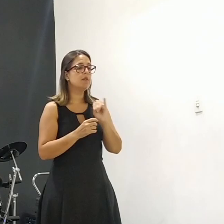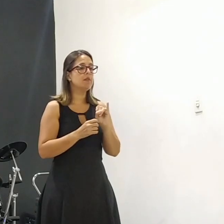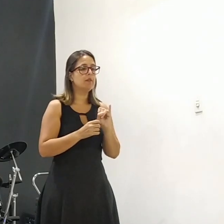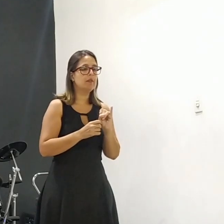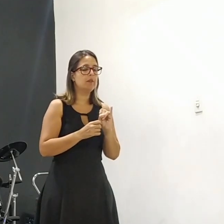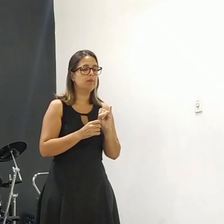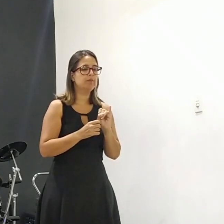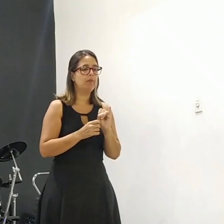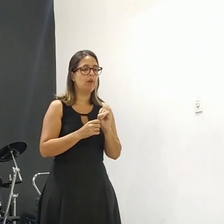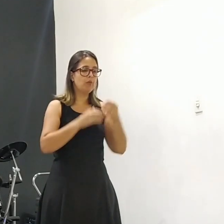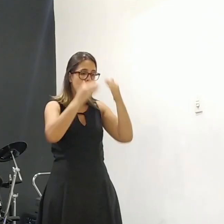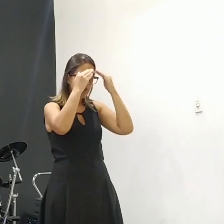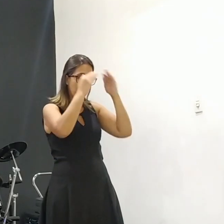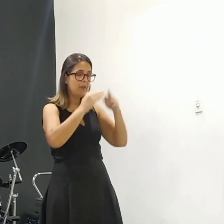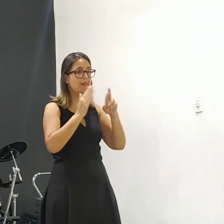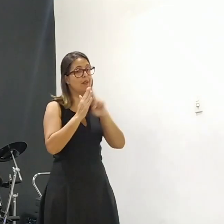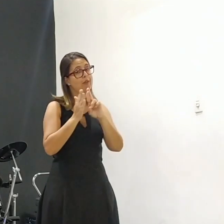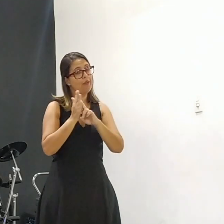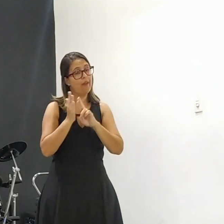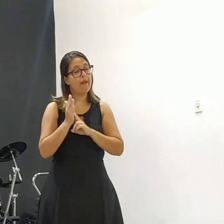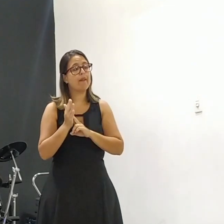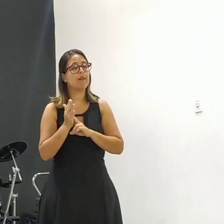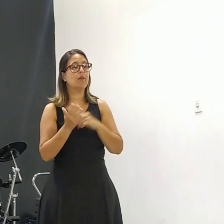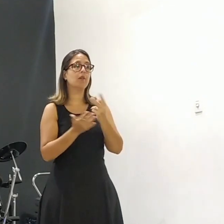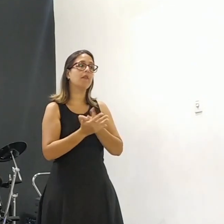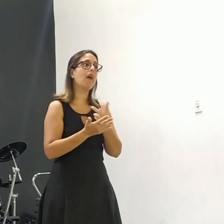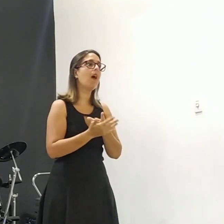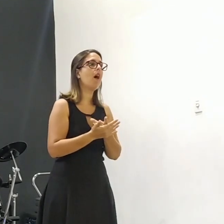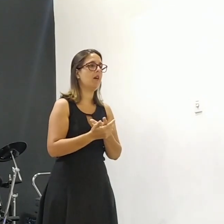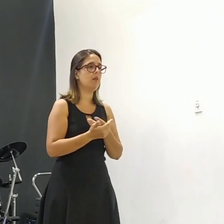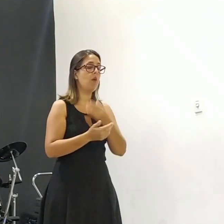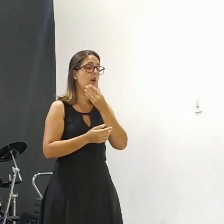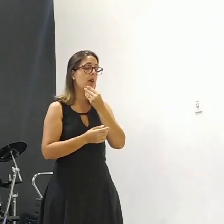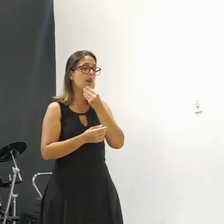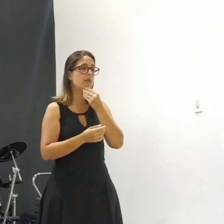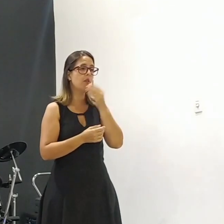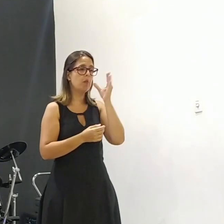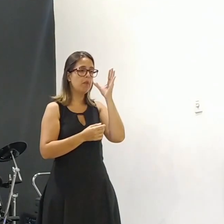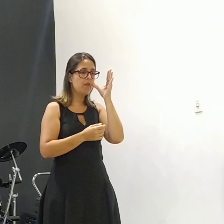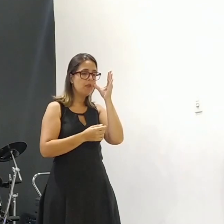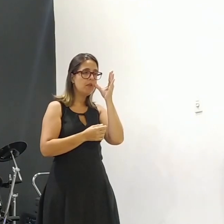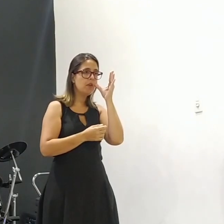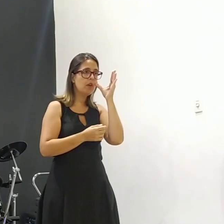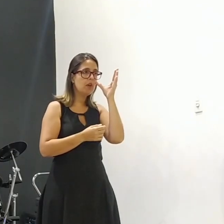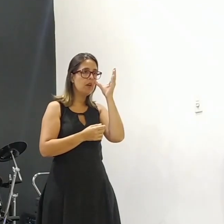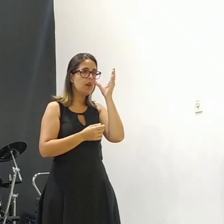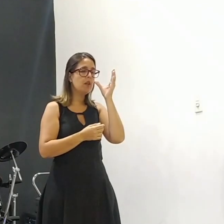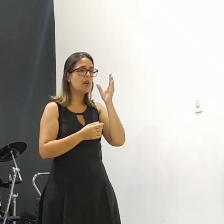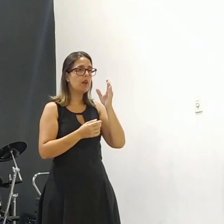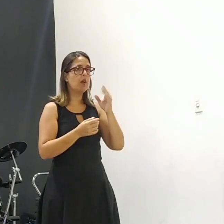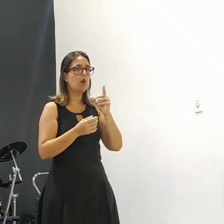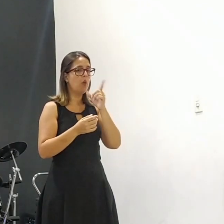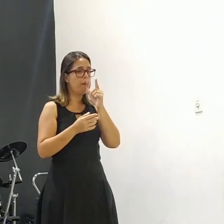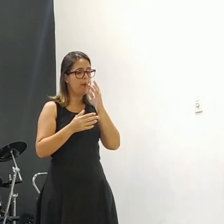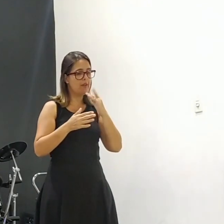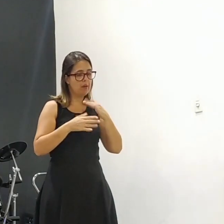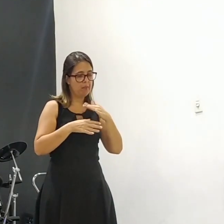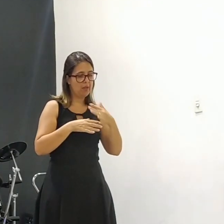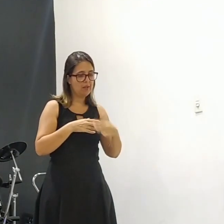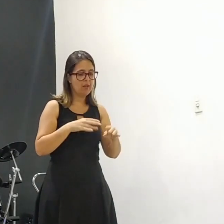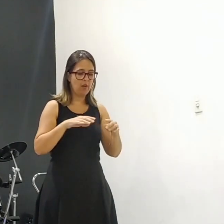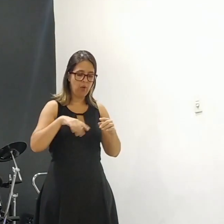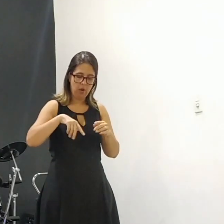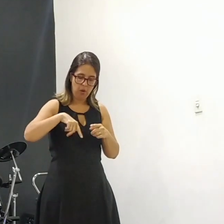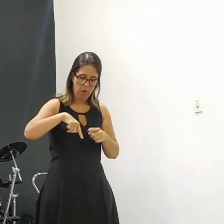deu. Esse homem, ele fez Ezequiel passar pelas águas, que começou pelos